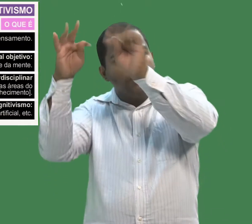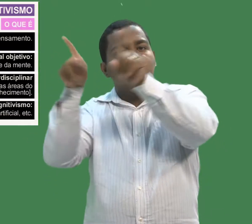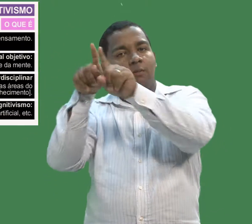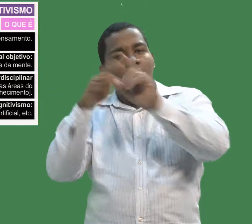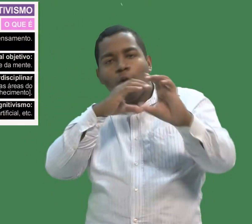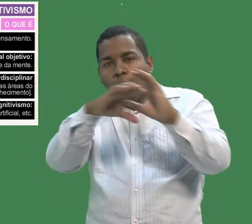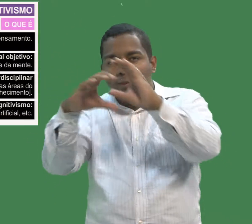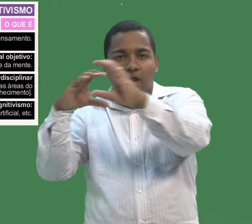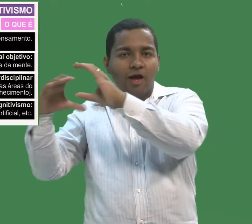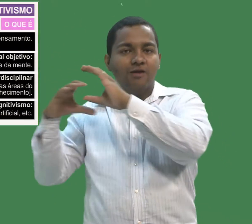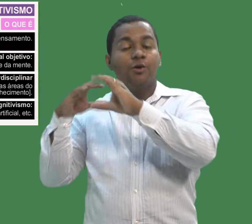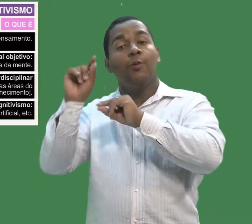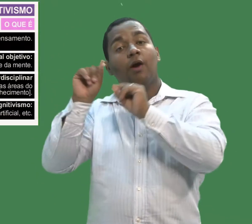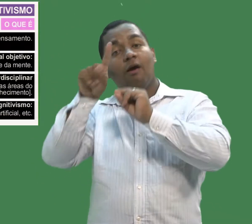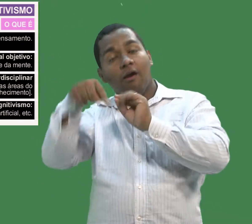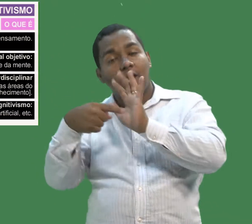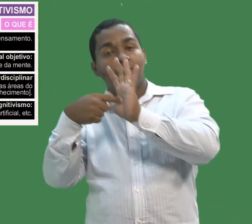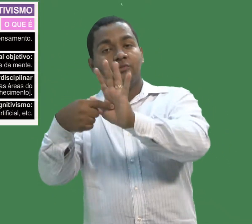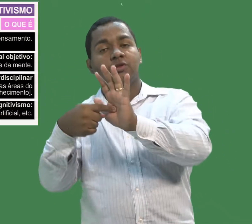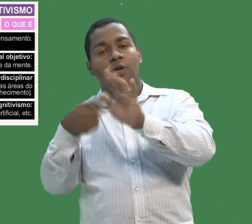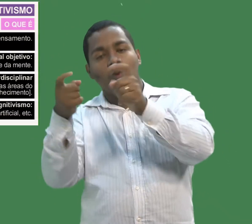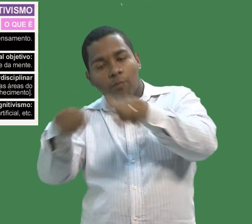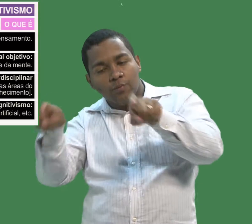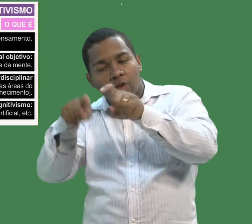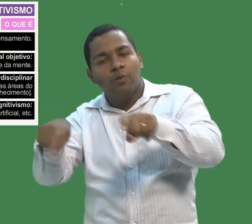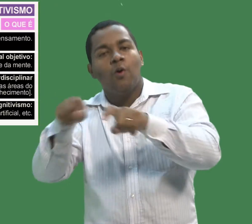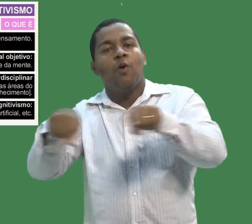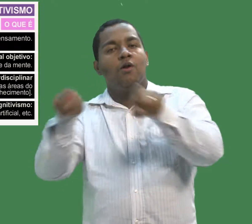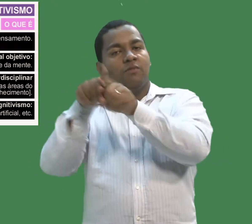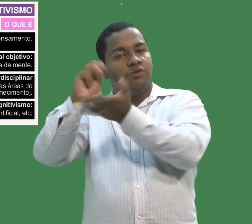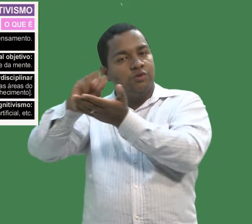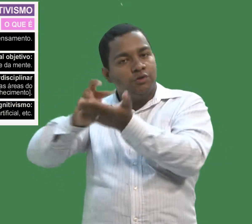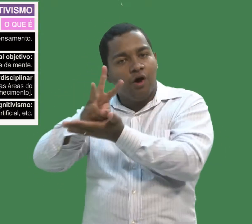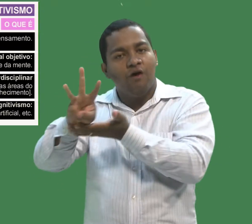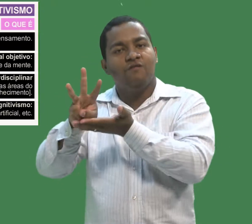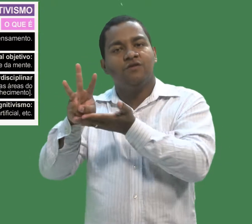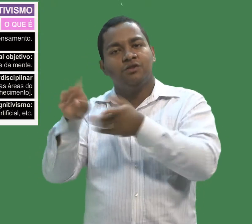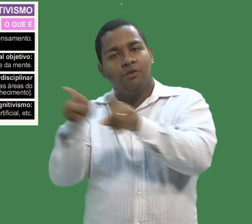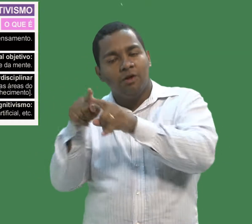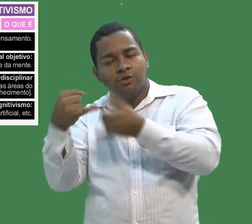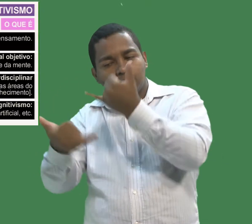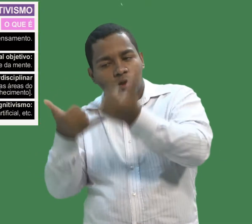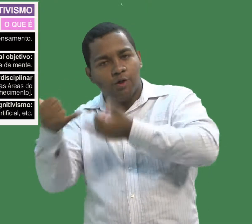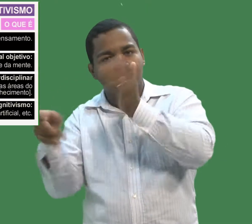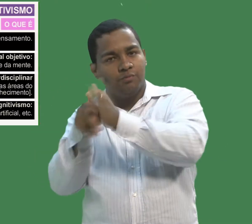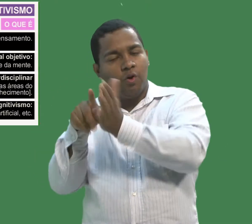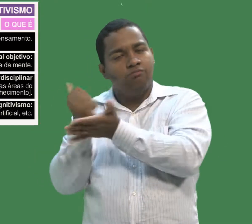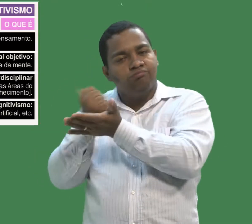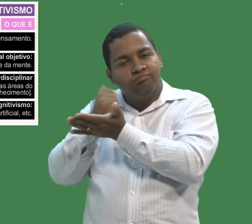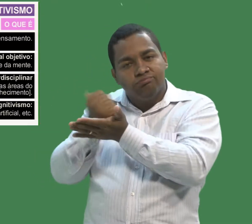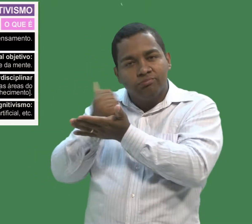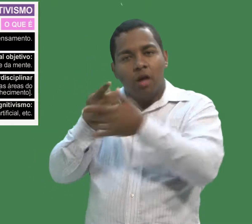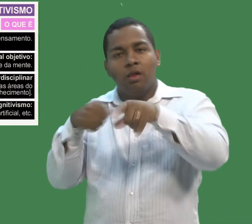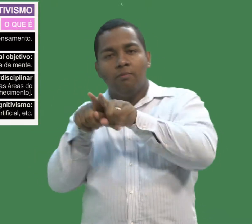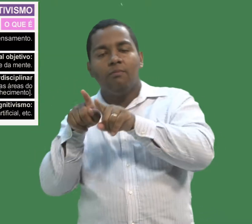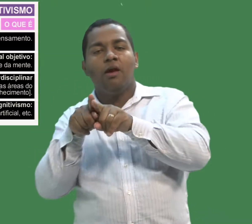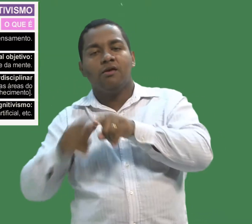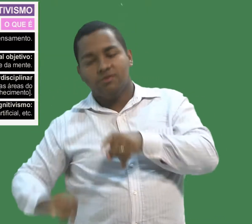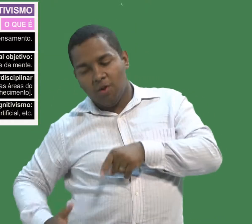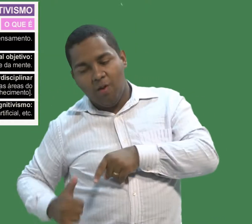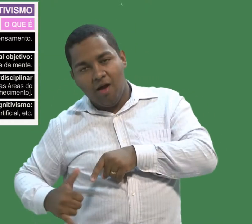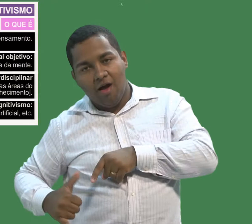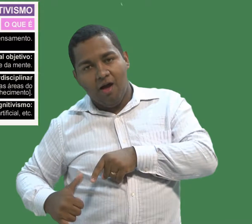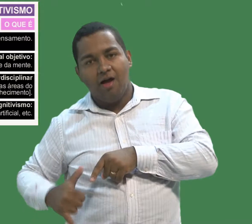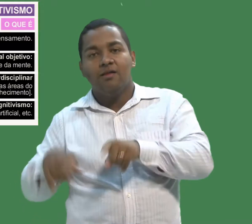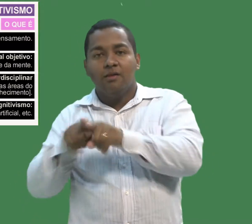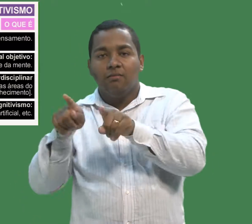softwares, internet, jogos eletrônicos, celulares, ferramentas comuns do cotidiano. A inteligência artificial significa uma